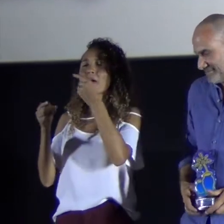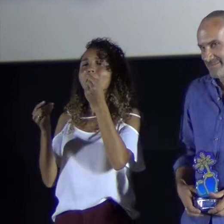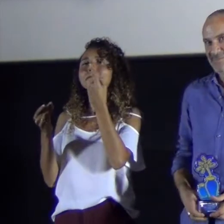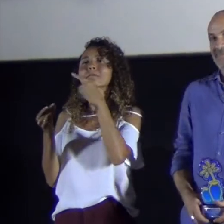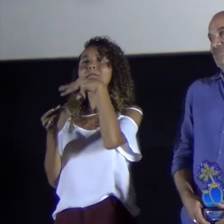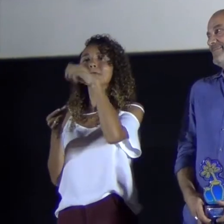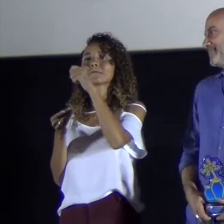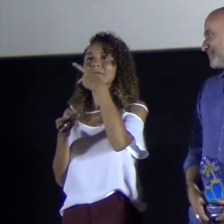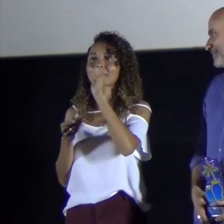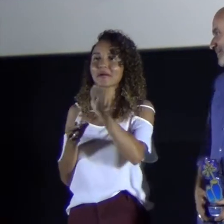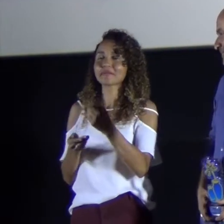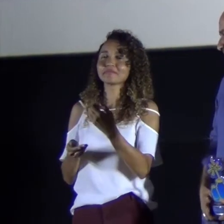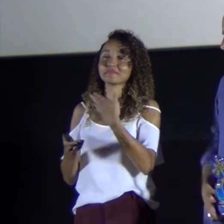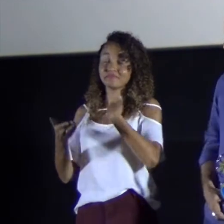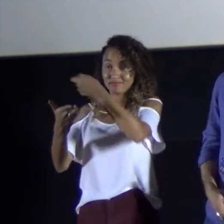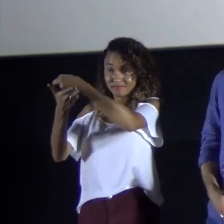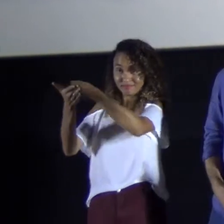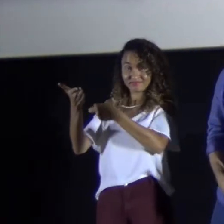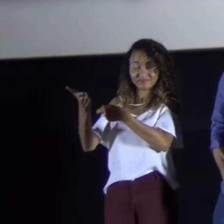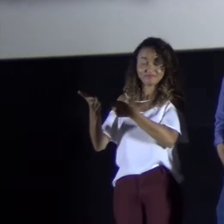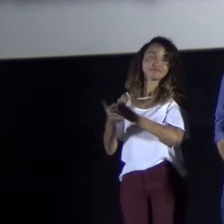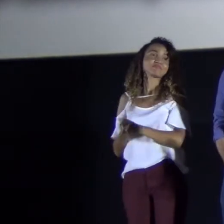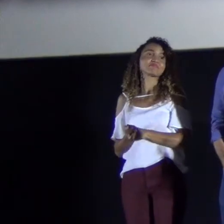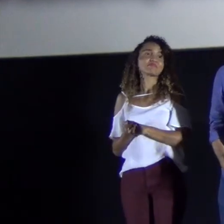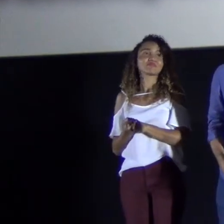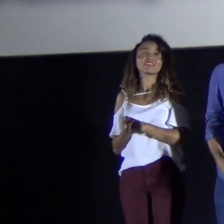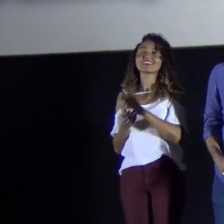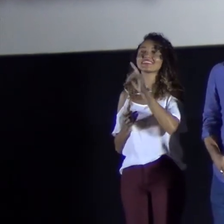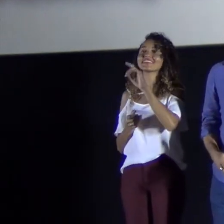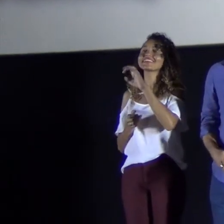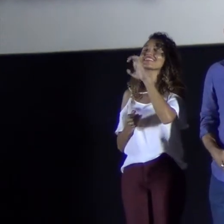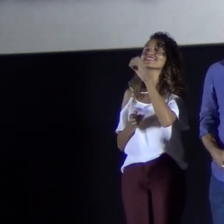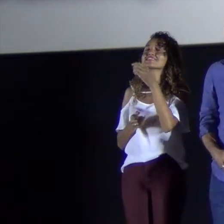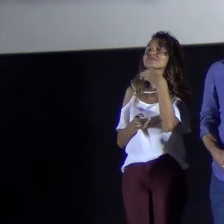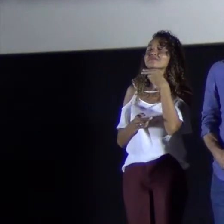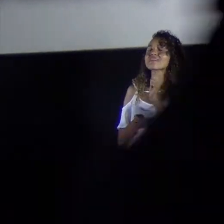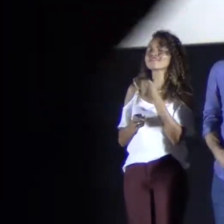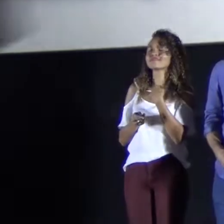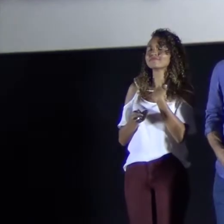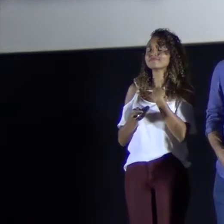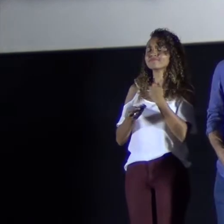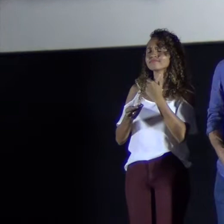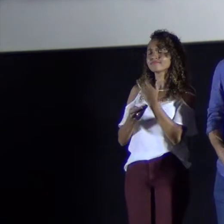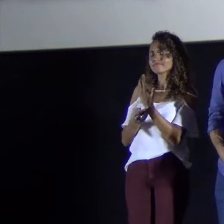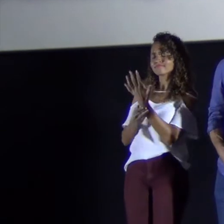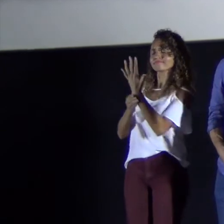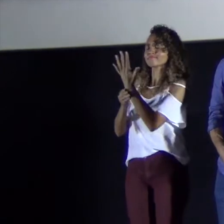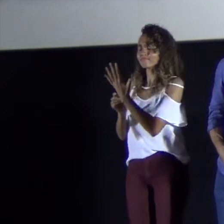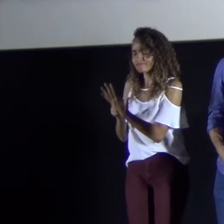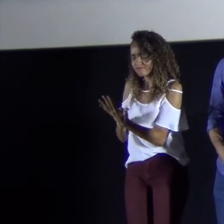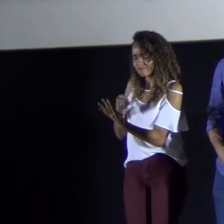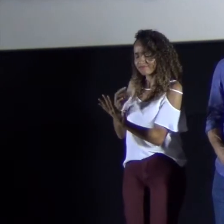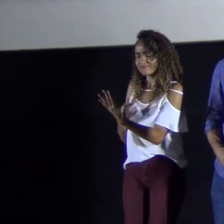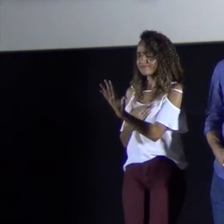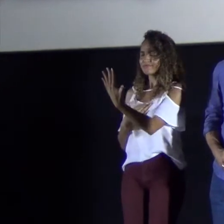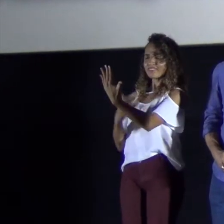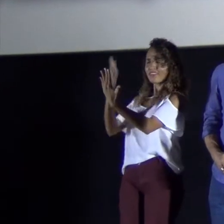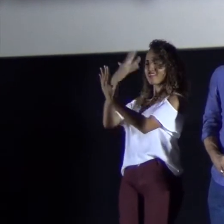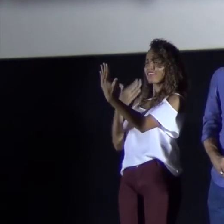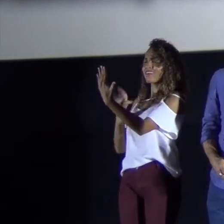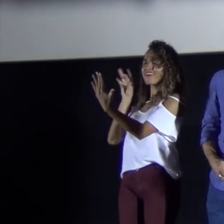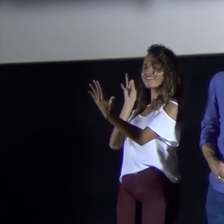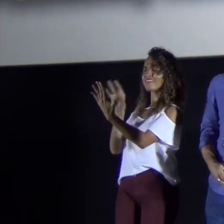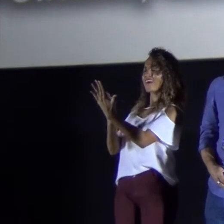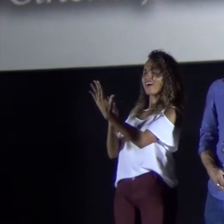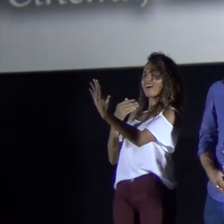autoria. Que é o seguinte. O espelho que não me reflete, não pertenço ao retrato real